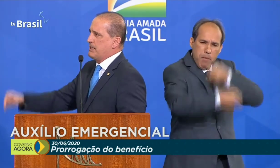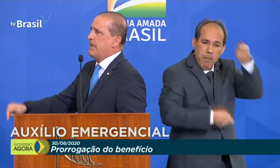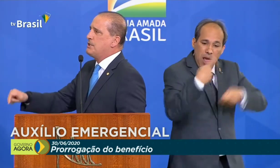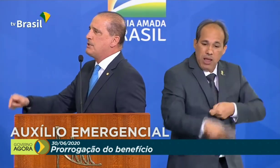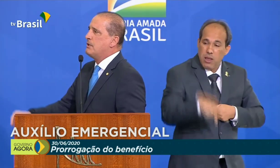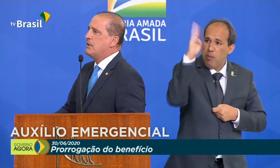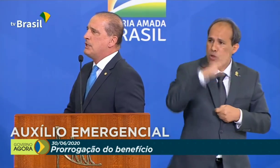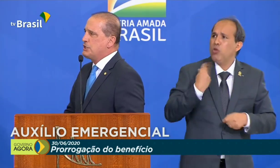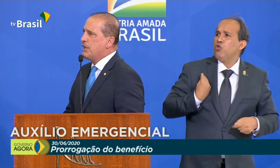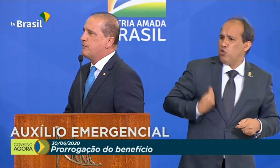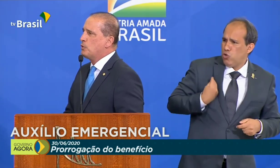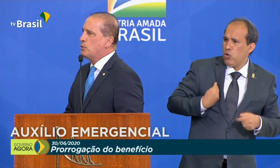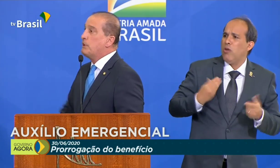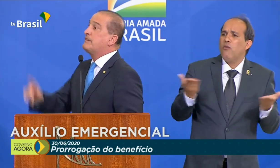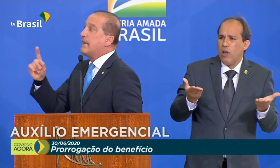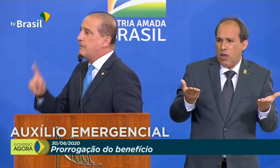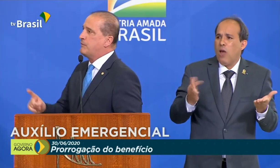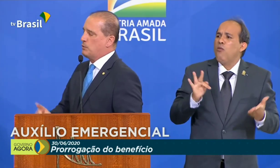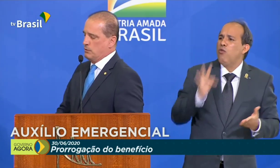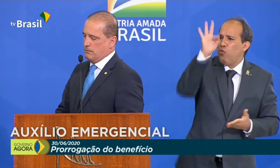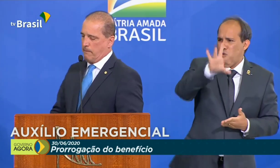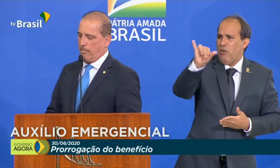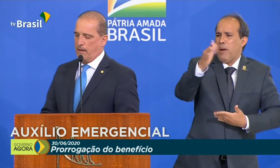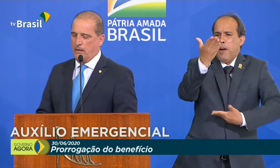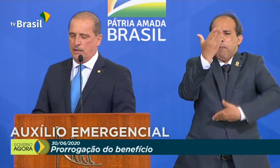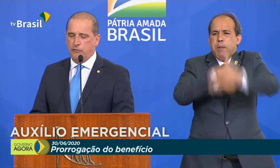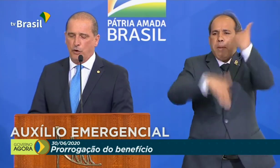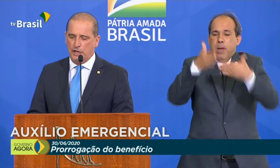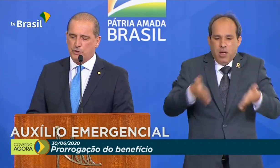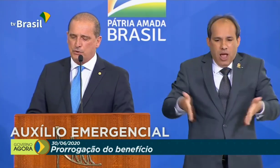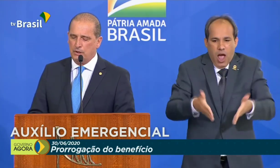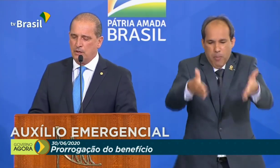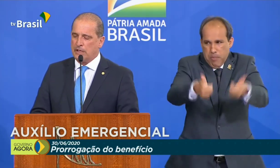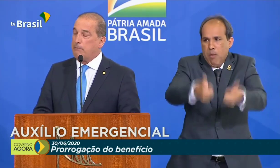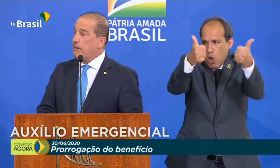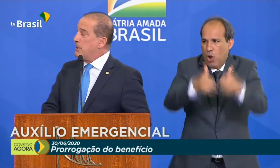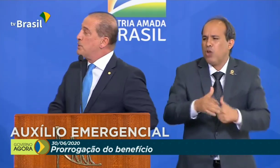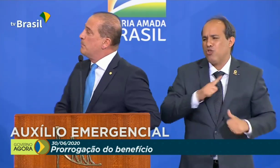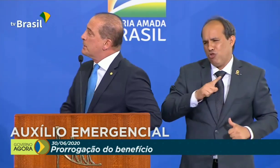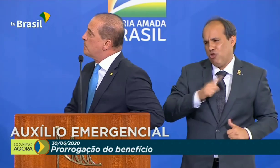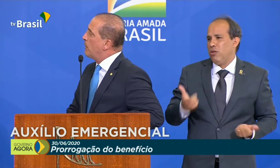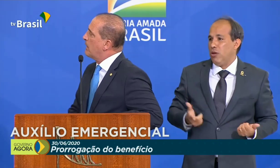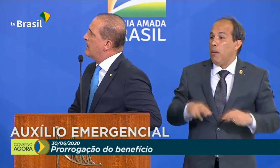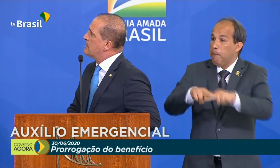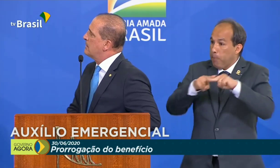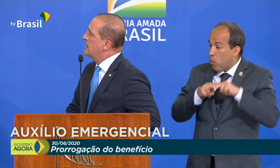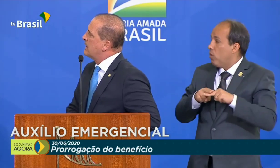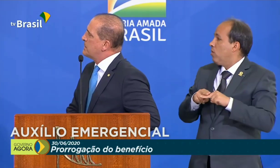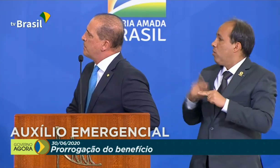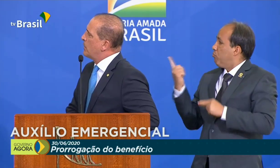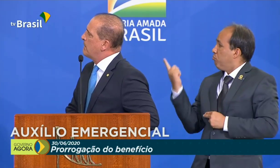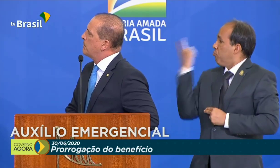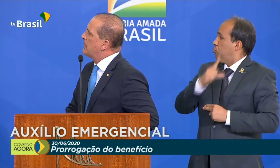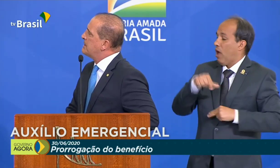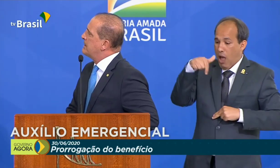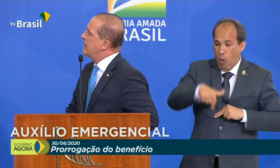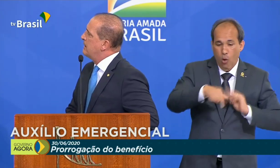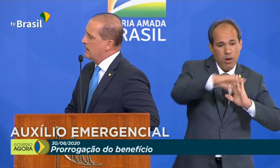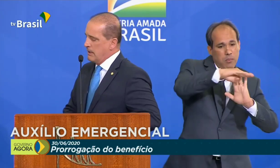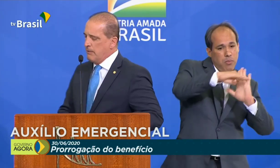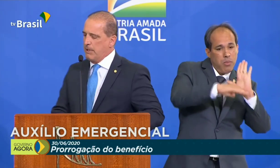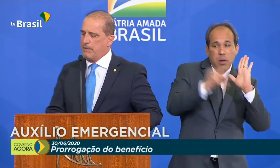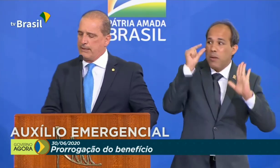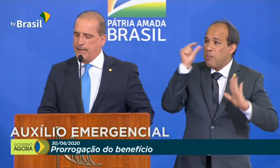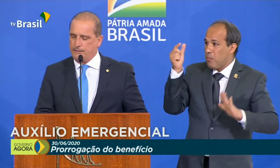tinha presente e tinha futuro, e tem futuro. E foi isso que permitiu, ministro Paulo Guedes, que esse programa pudesse